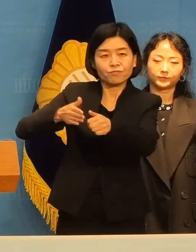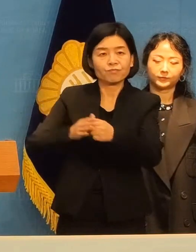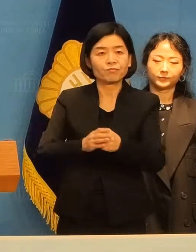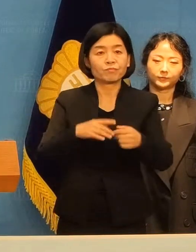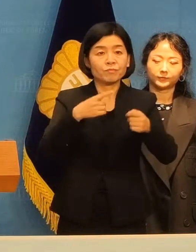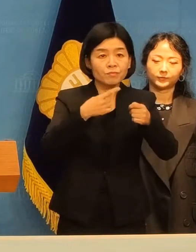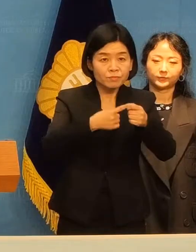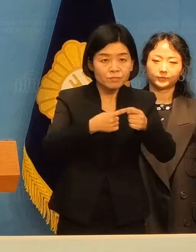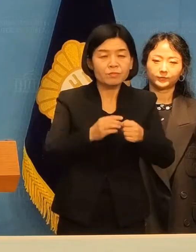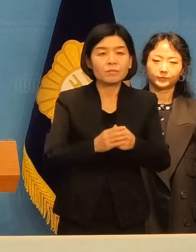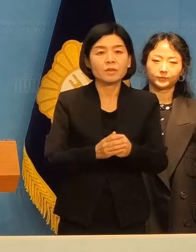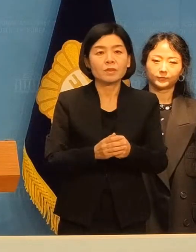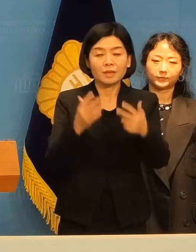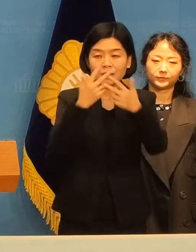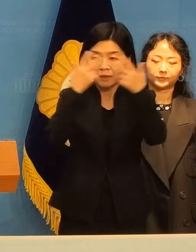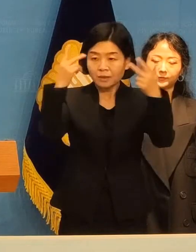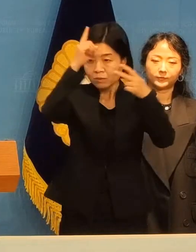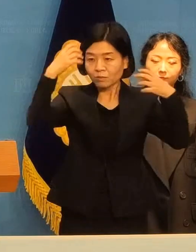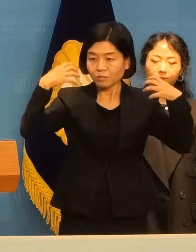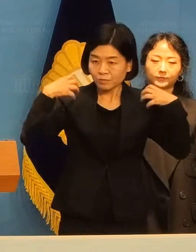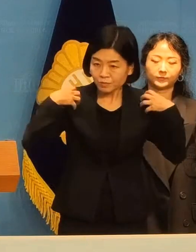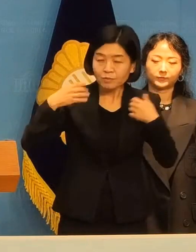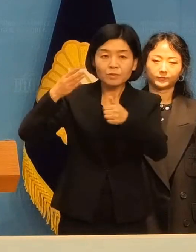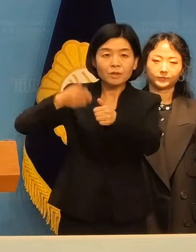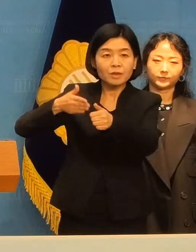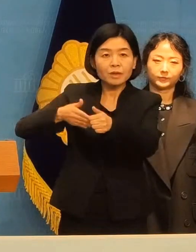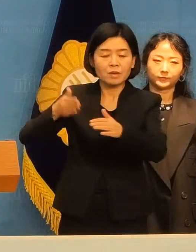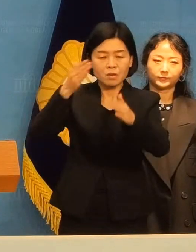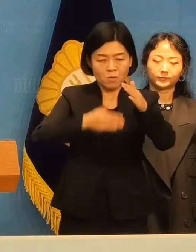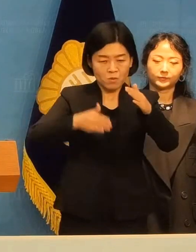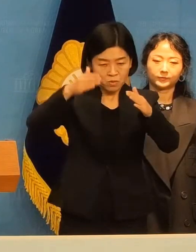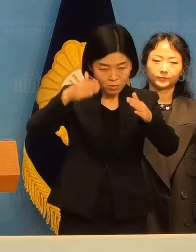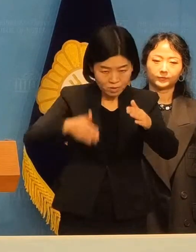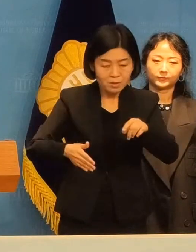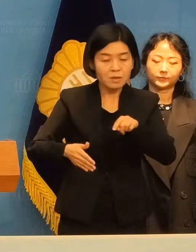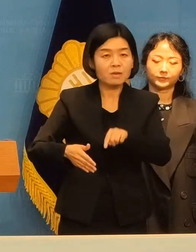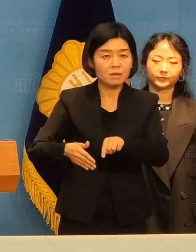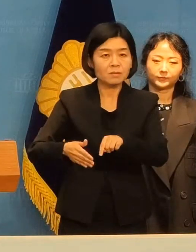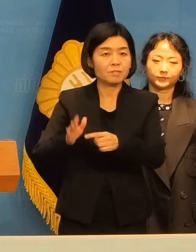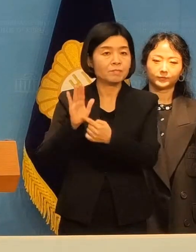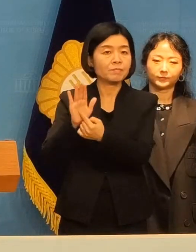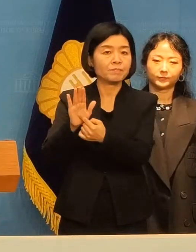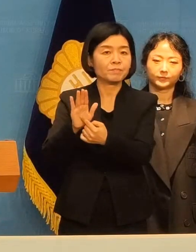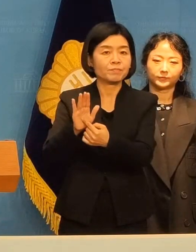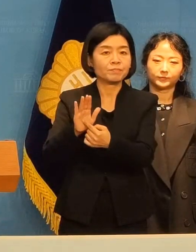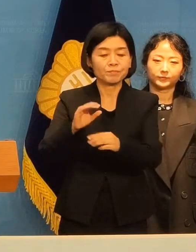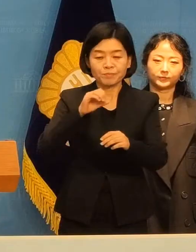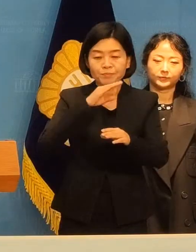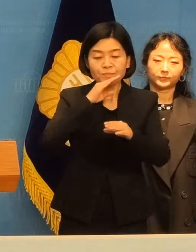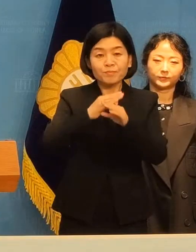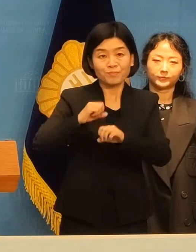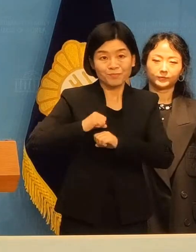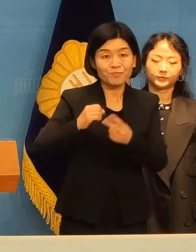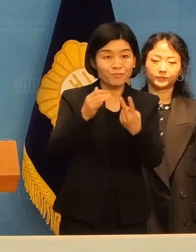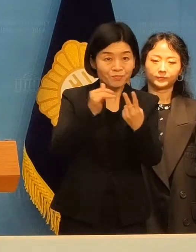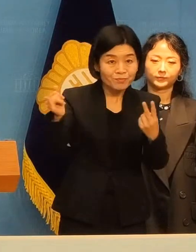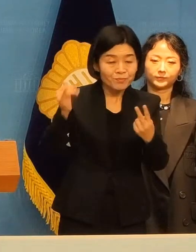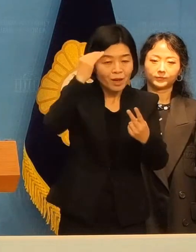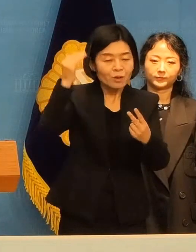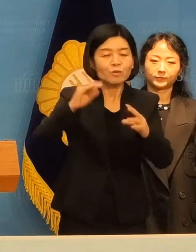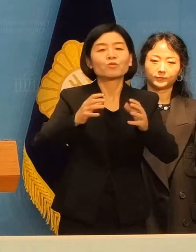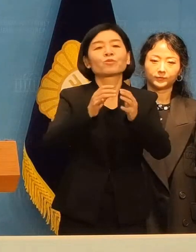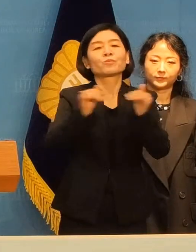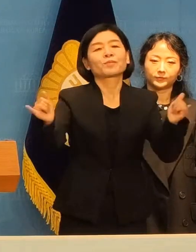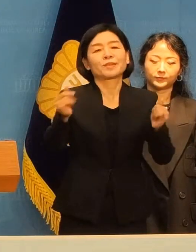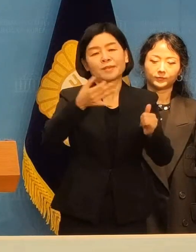첫째, 이재명 정부는 공식적으로 이 두 사람을 대한민국 국민으로 수용하겠다는 입장을